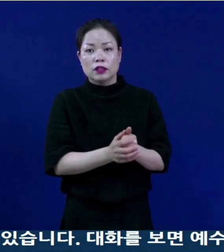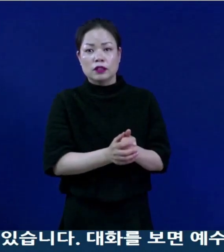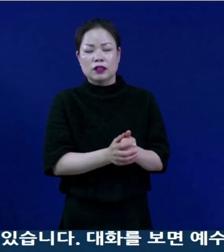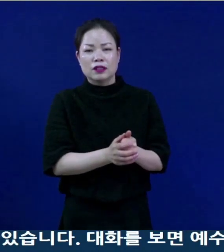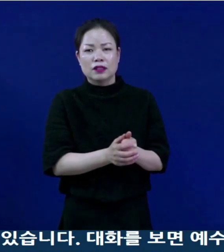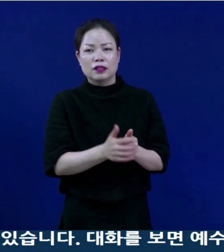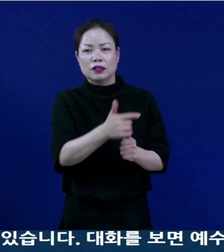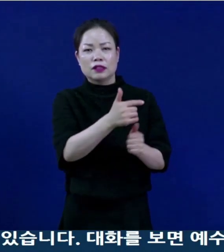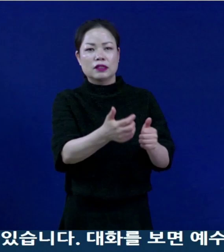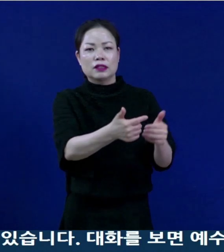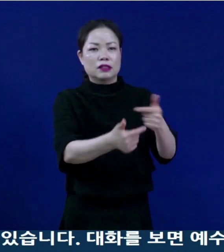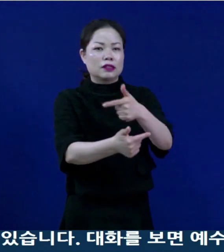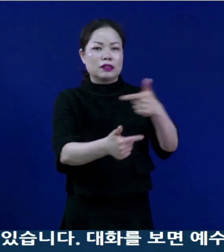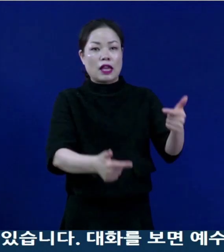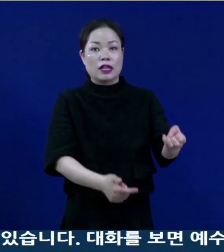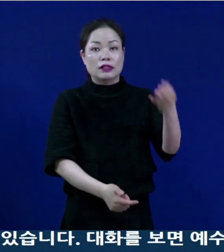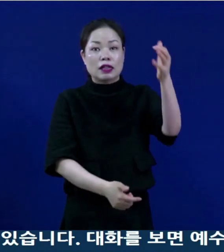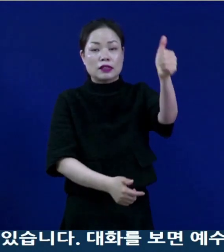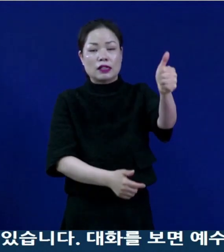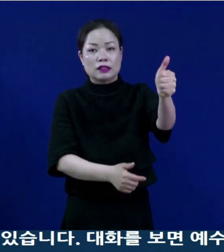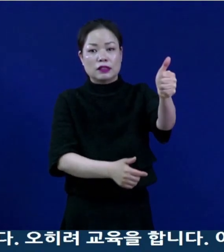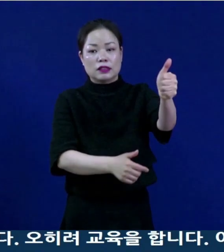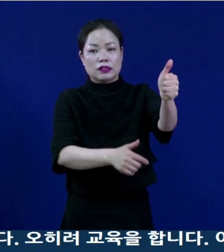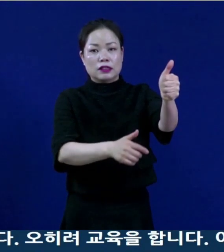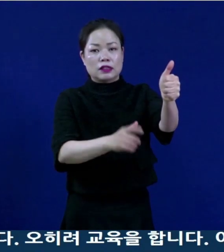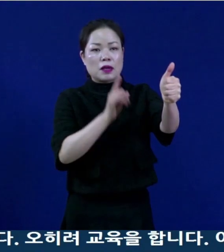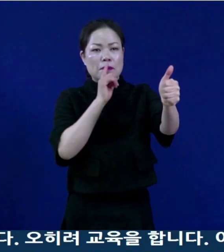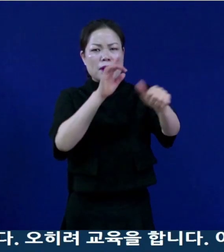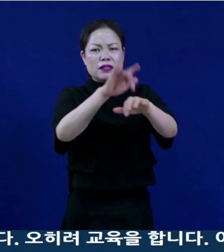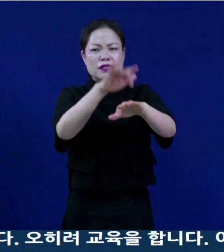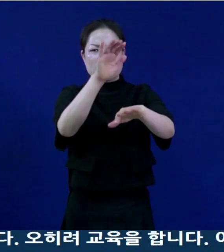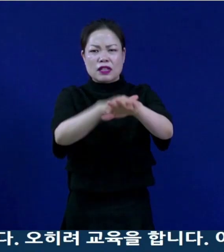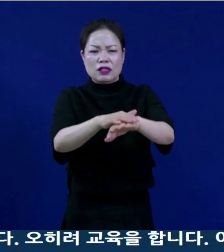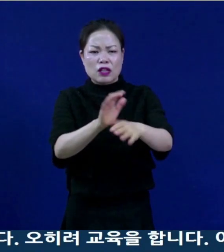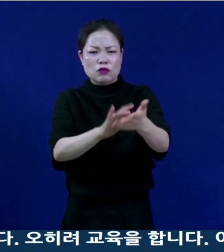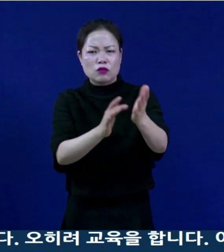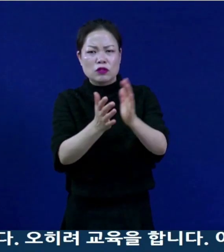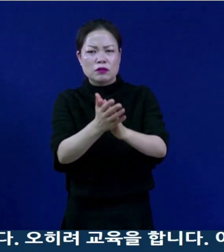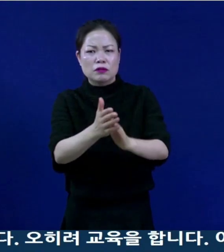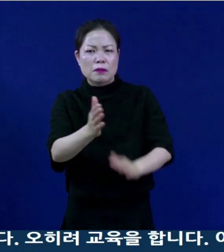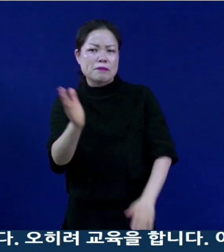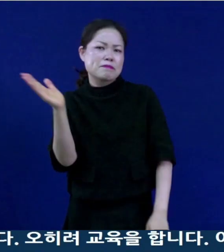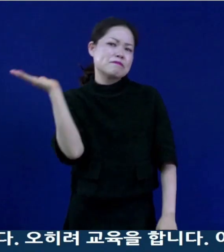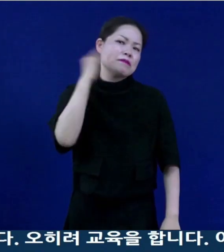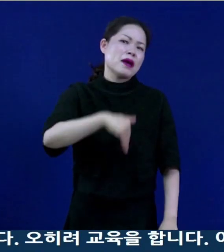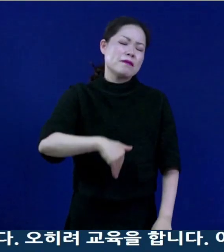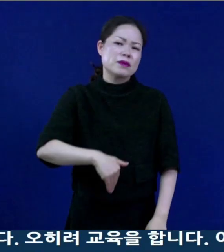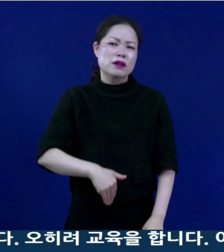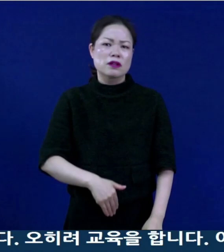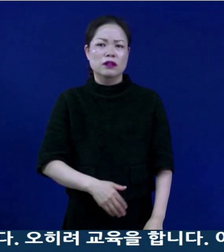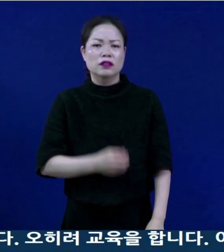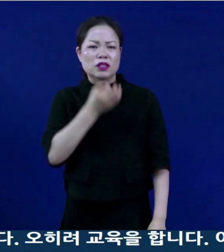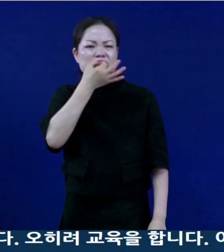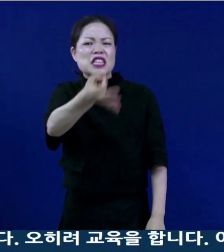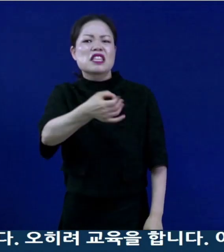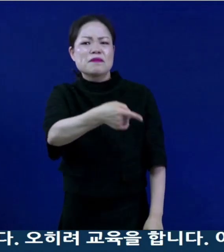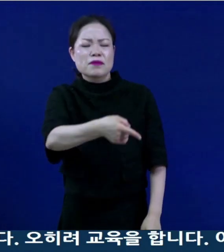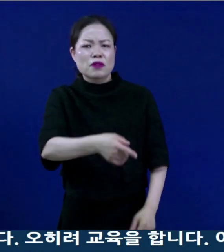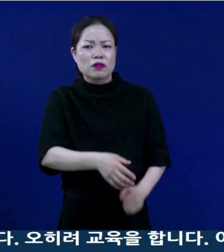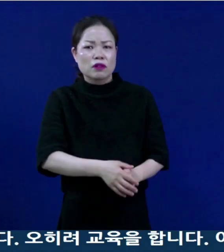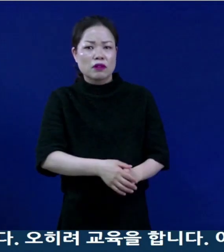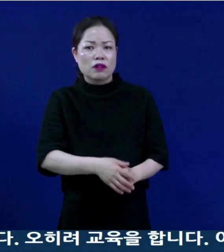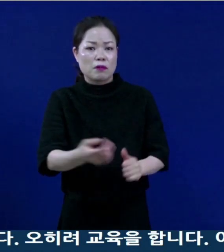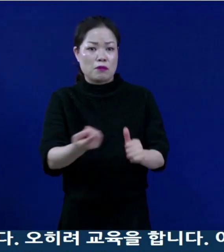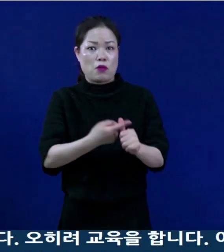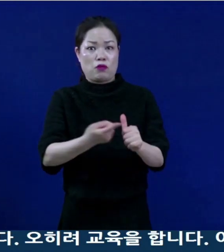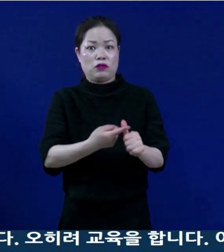그냥 대제사장 한테 말버릇 나쁘다고 예수님 뭐 뺨도 때리고요, 뭐 침도 뱉고요,